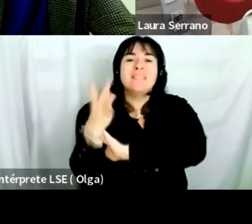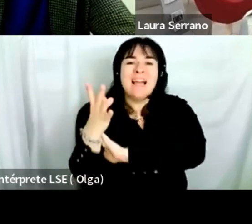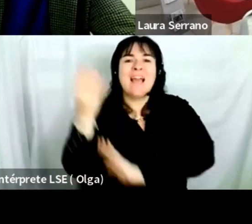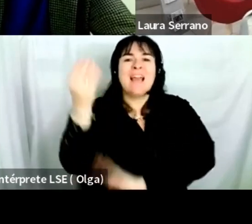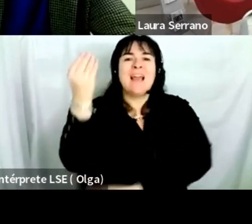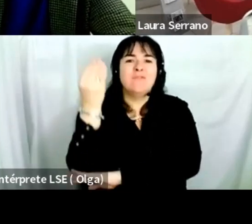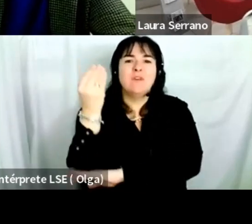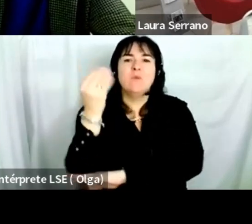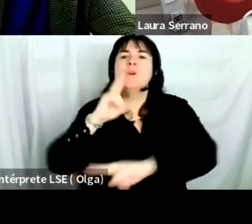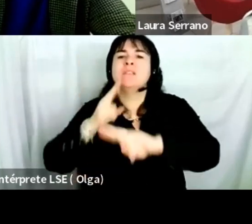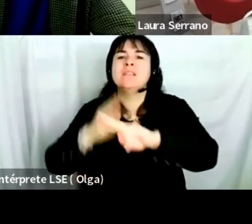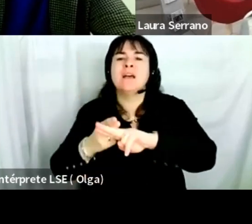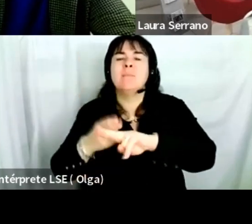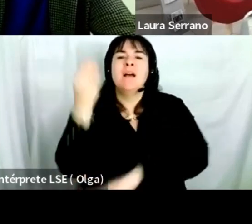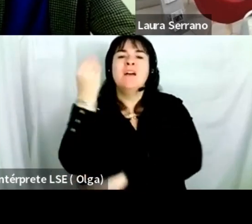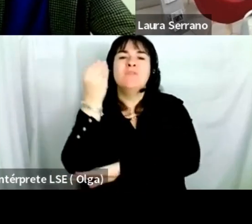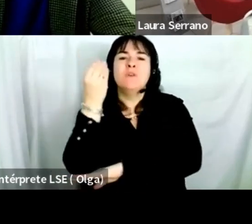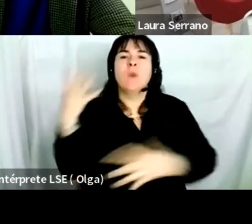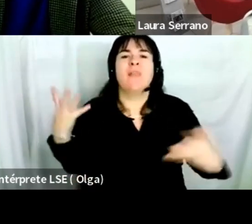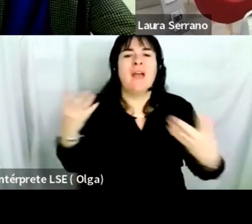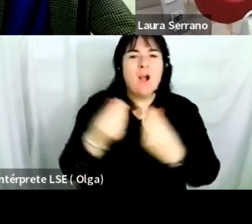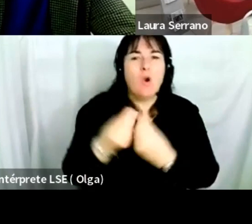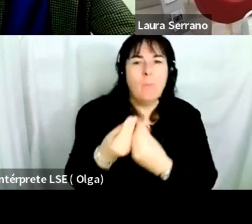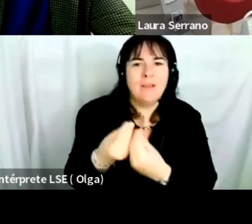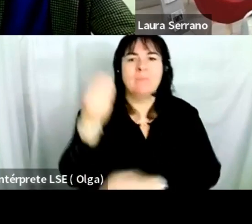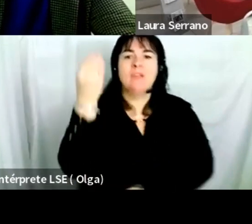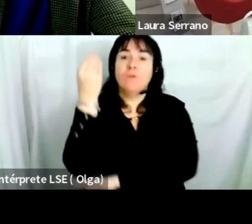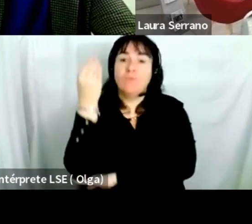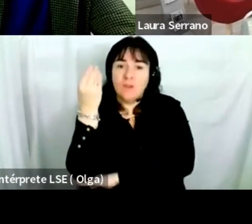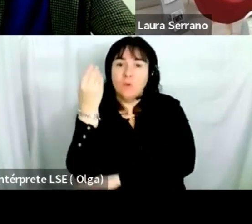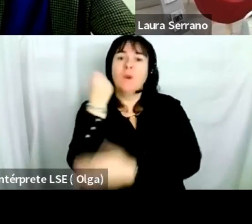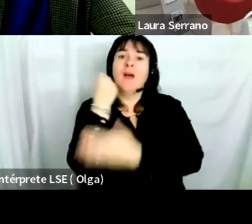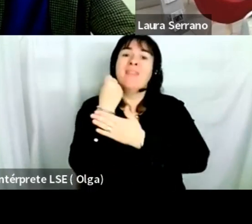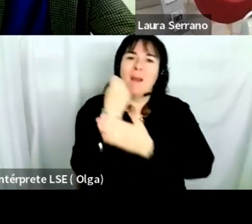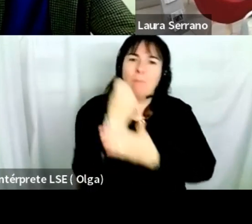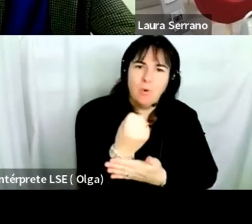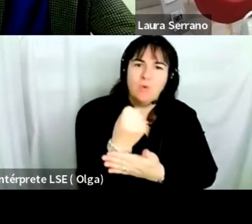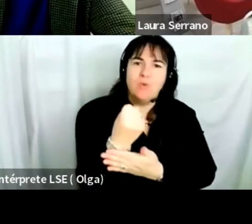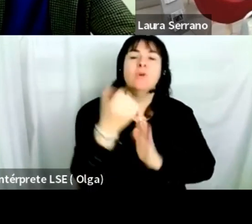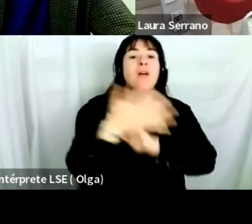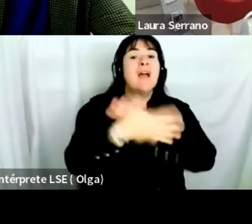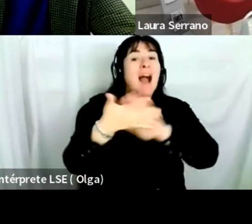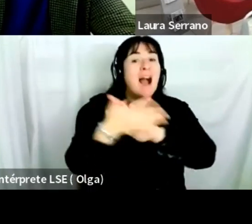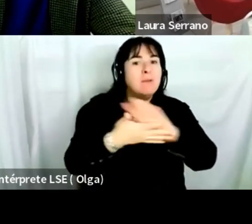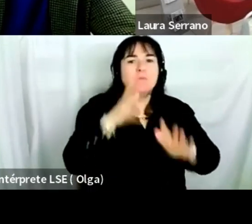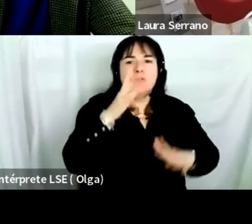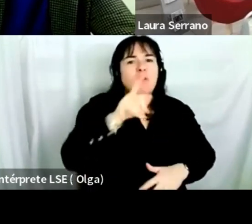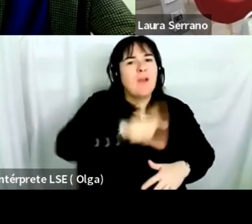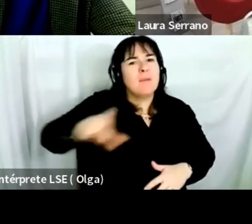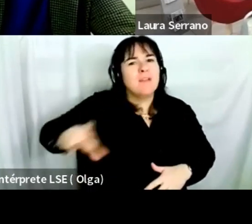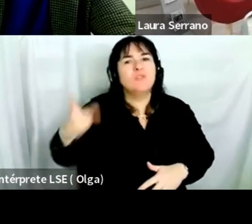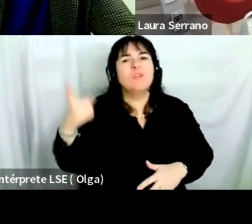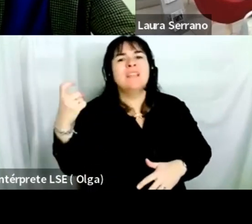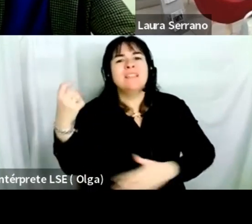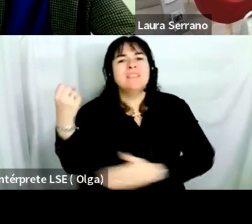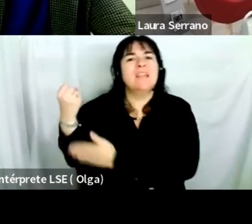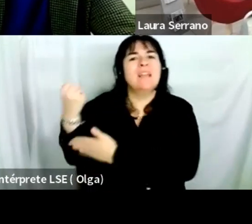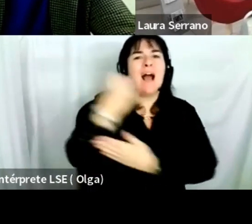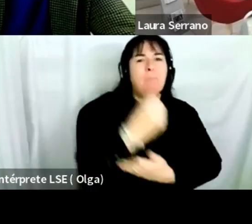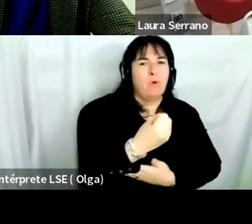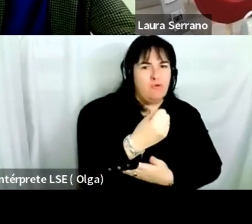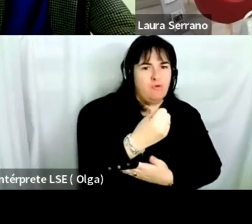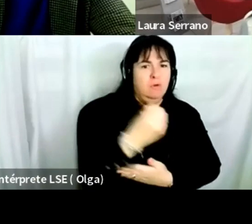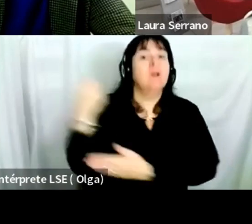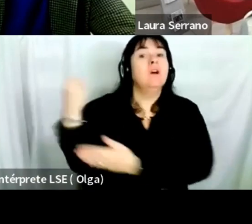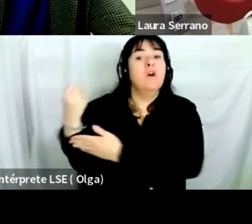de acompañamiento, de apoyo. Ahora hablamos de personas que necesitan apoyo y se apoya a